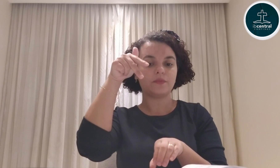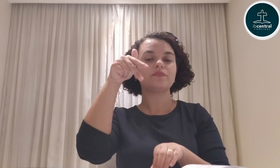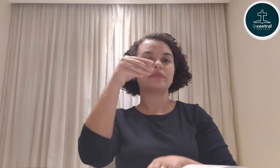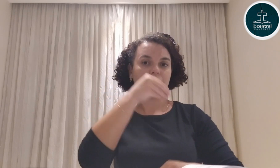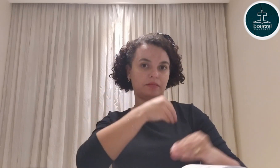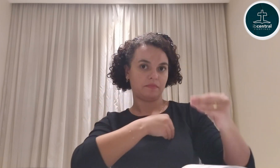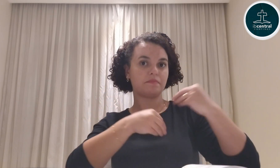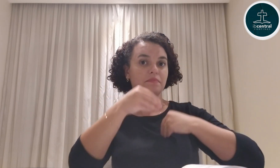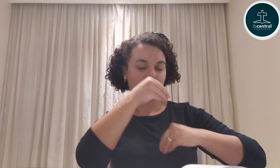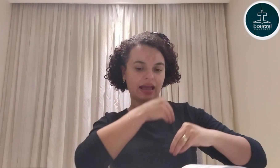ressuscitou